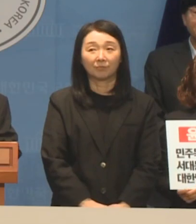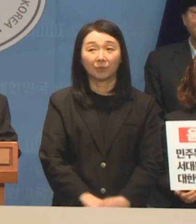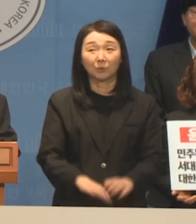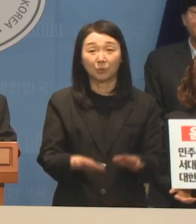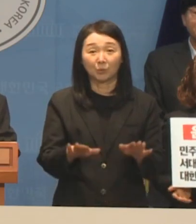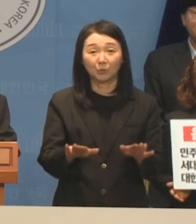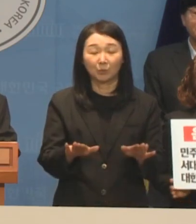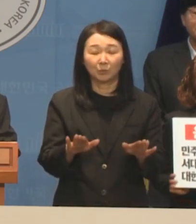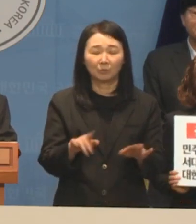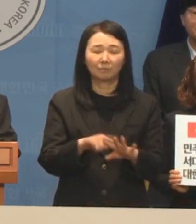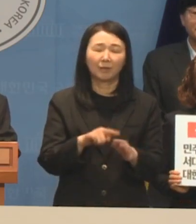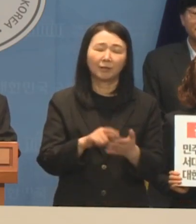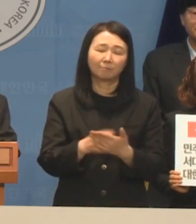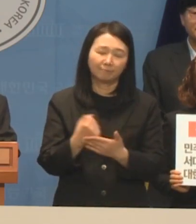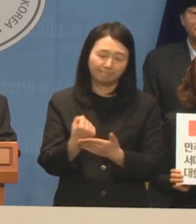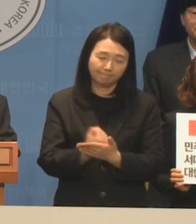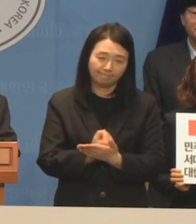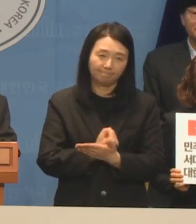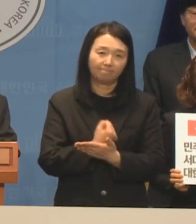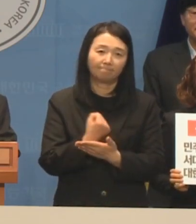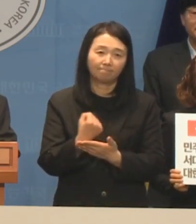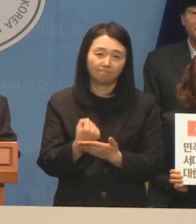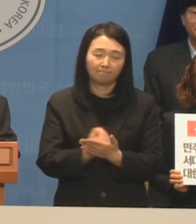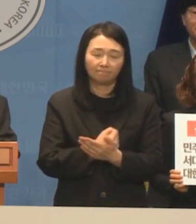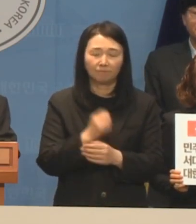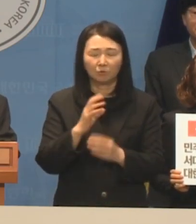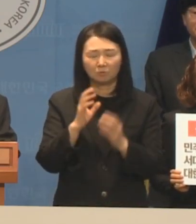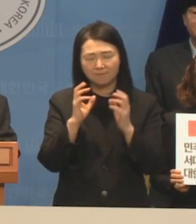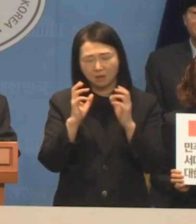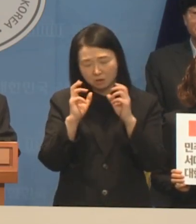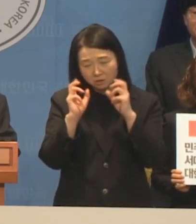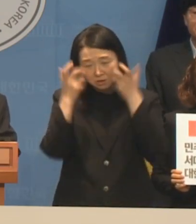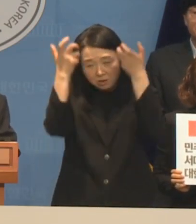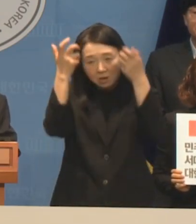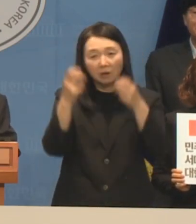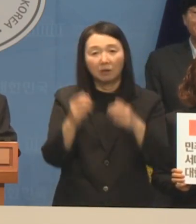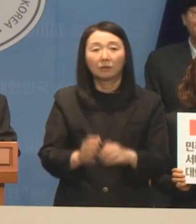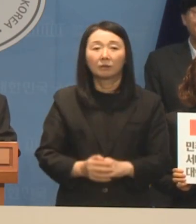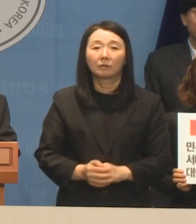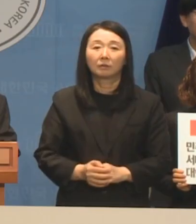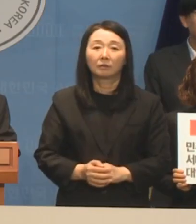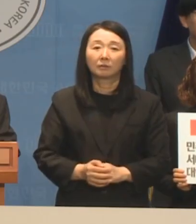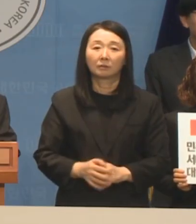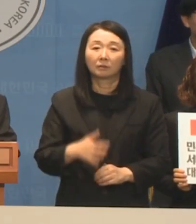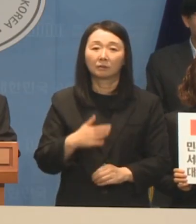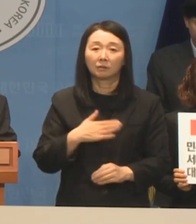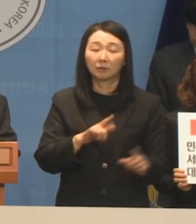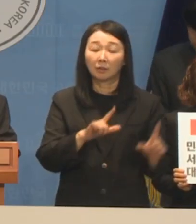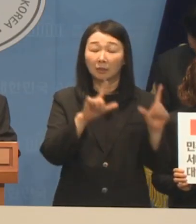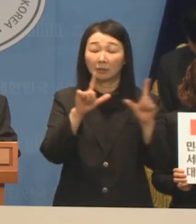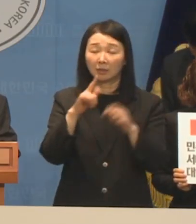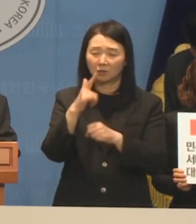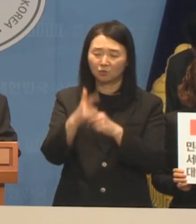오늘은 가슴이 아픕니다. 그리고 열받습니다. 60평생을 살아온 나의